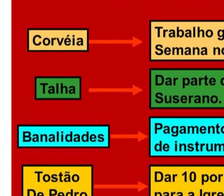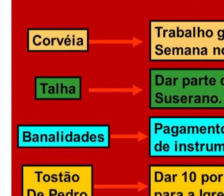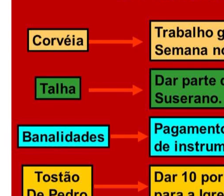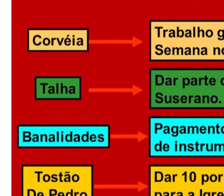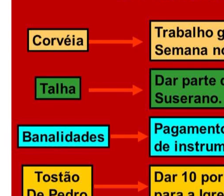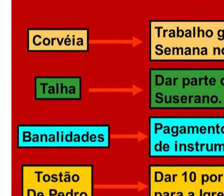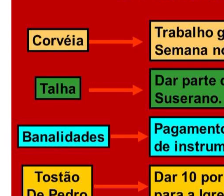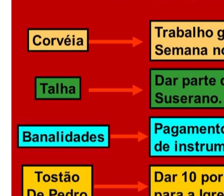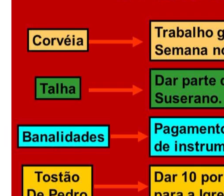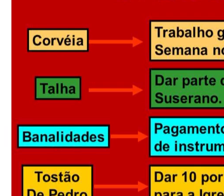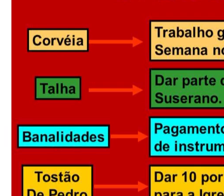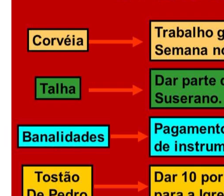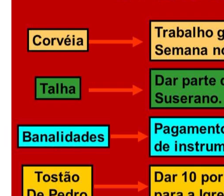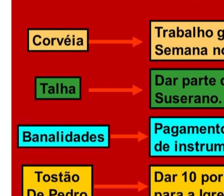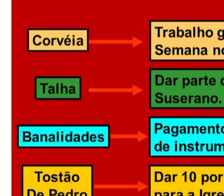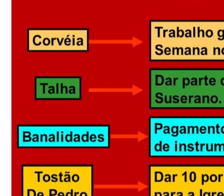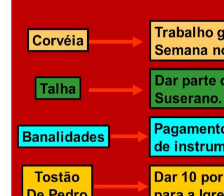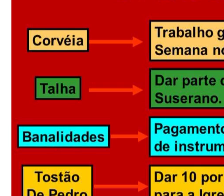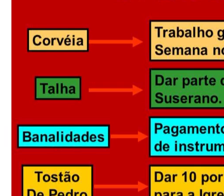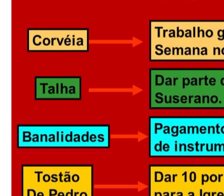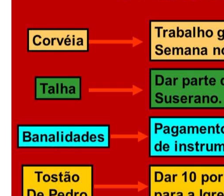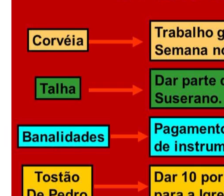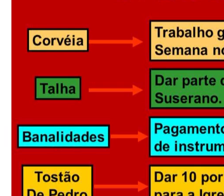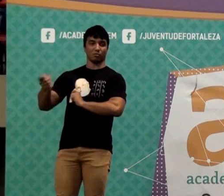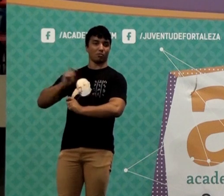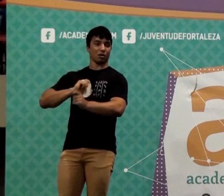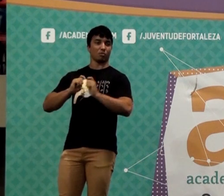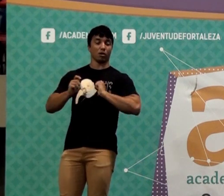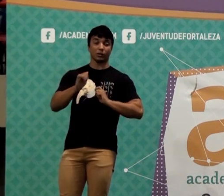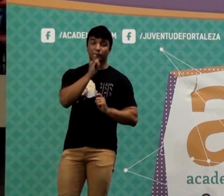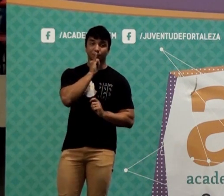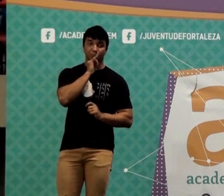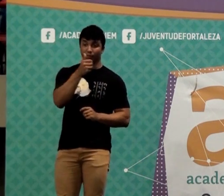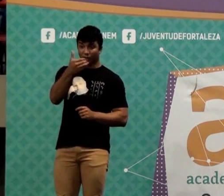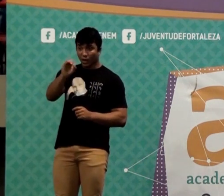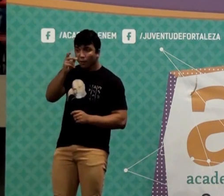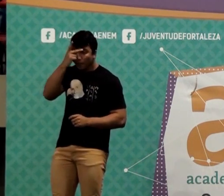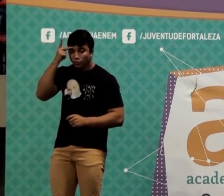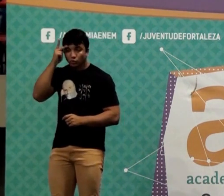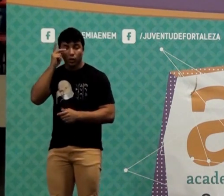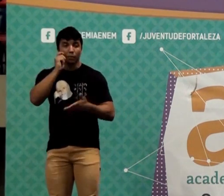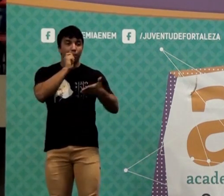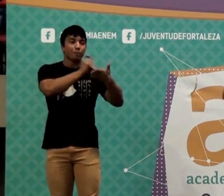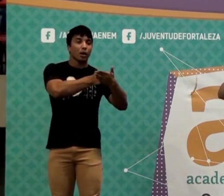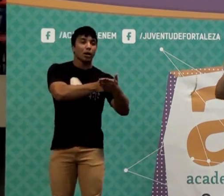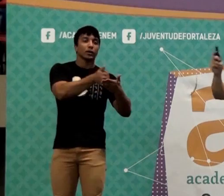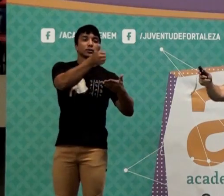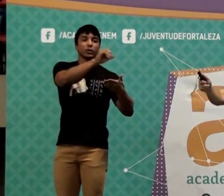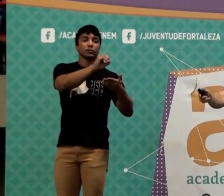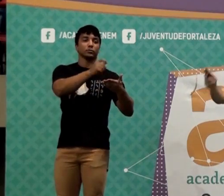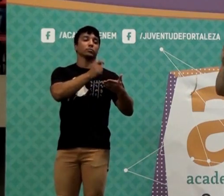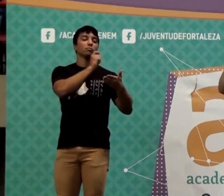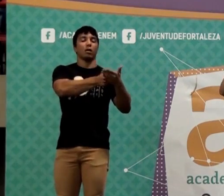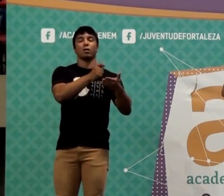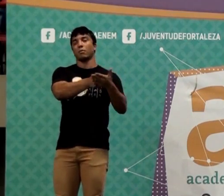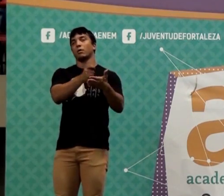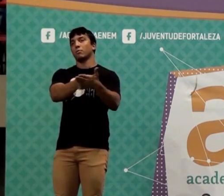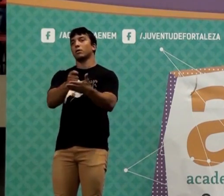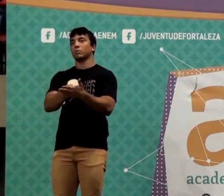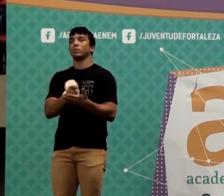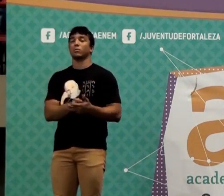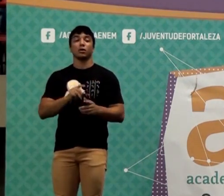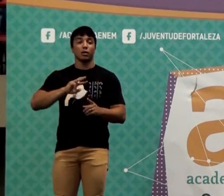chance. Sabe o que eu vou fazer? E o que é que eu disse? Faz menino. Faz menina e bota para quê? Para trabalhar.